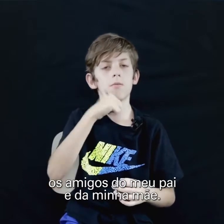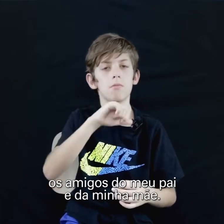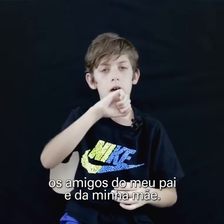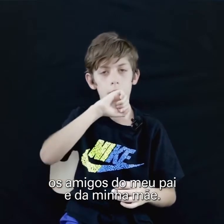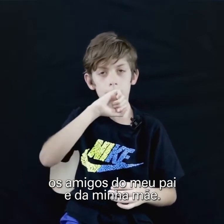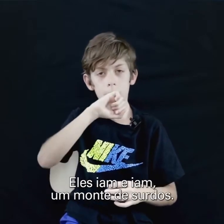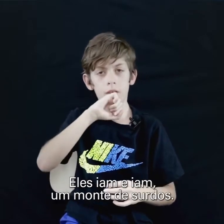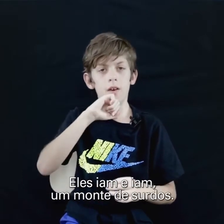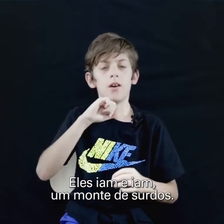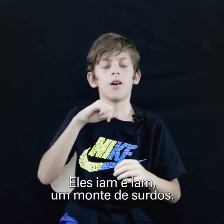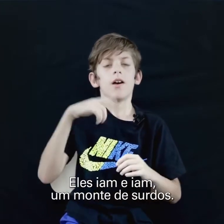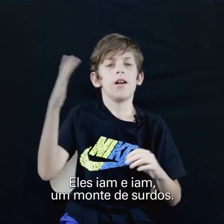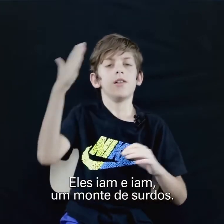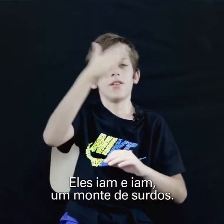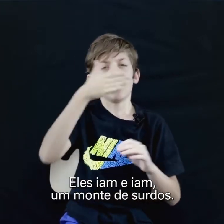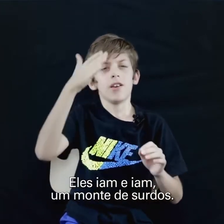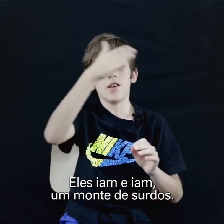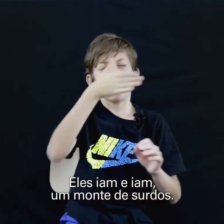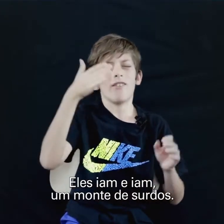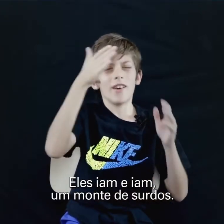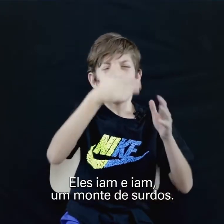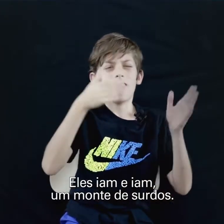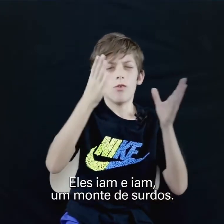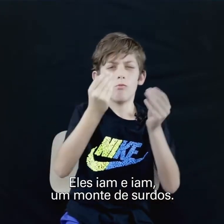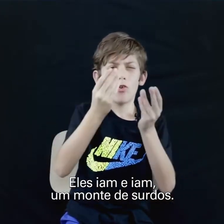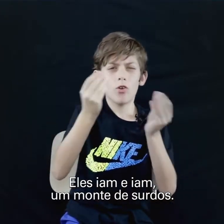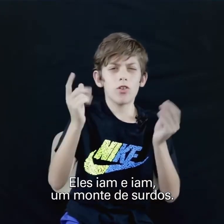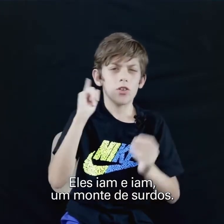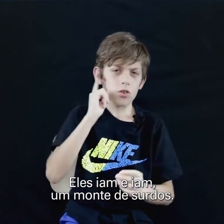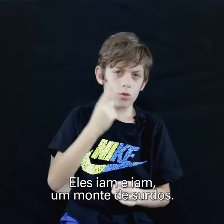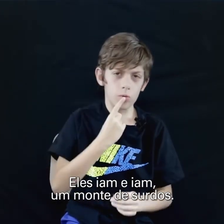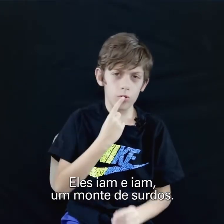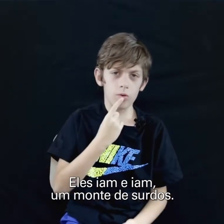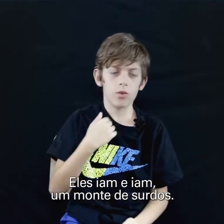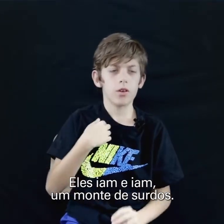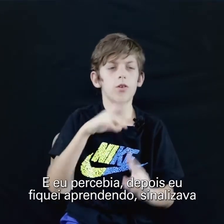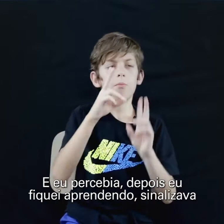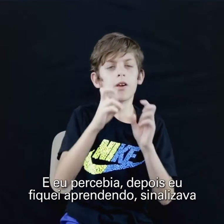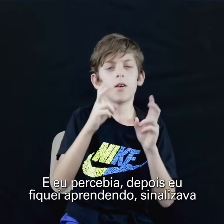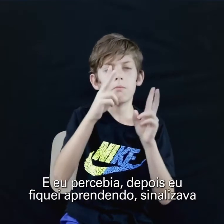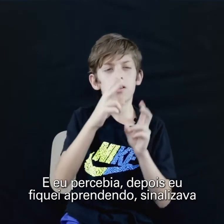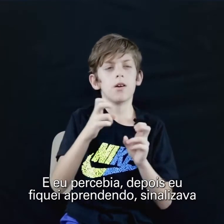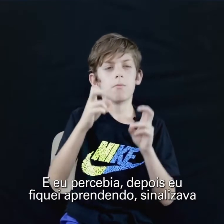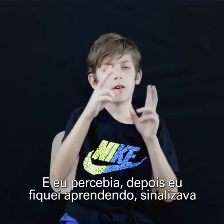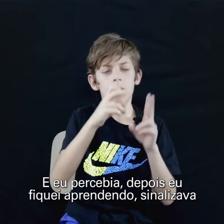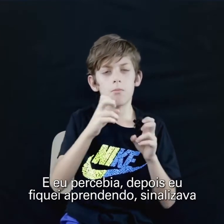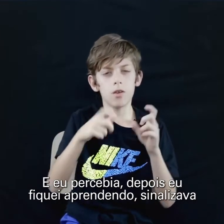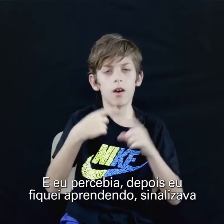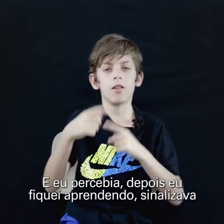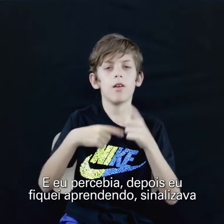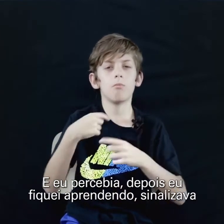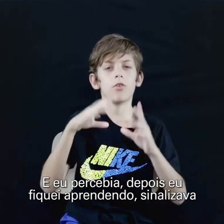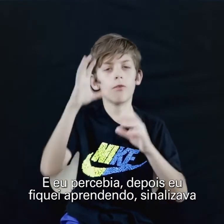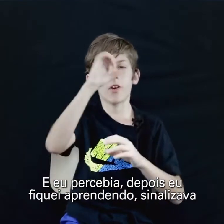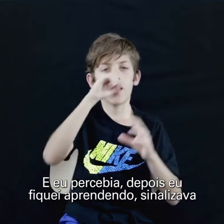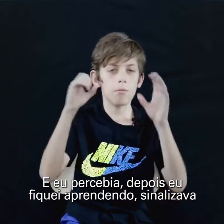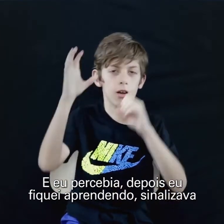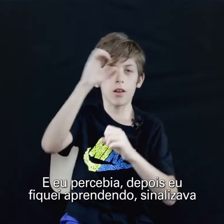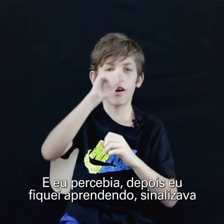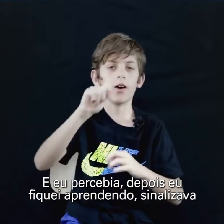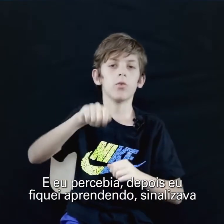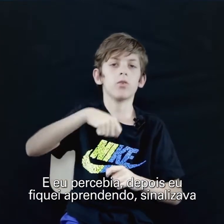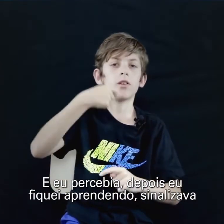da minha mãe. Eles iam um monte de surdos e eu percebia. Depois eu